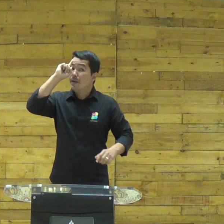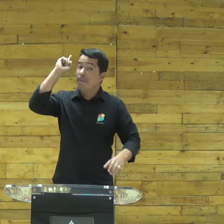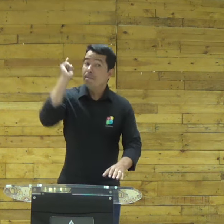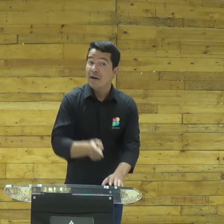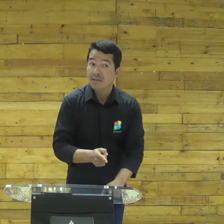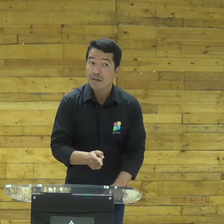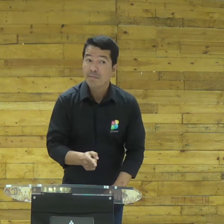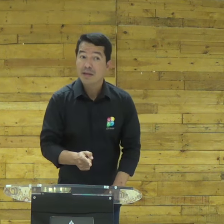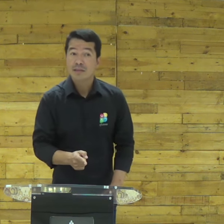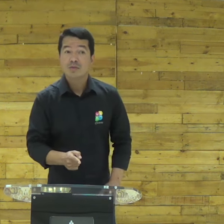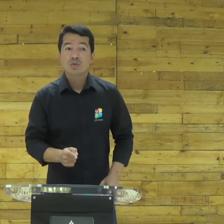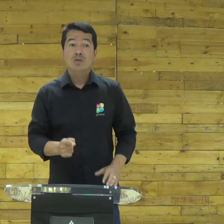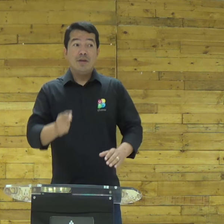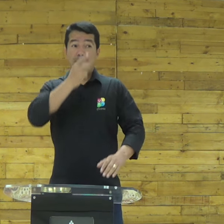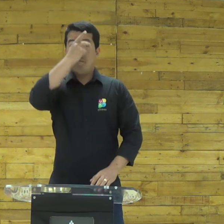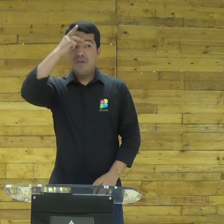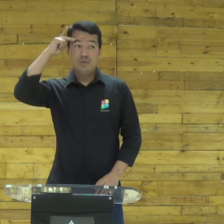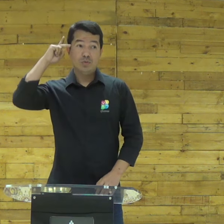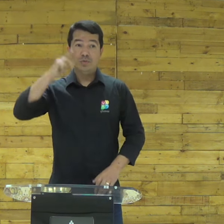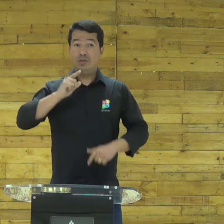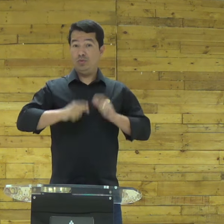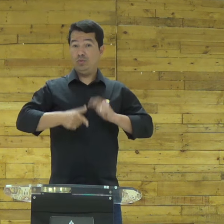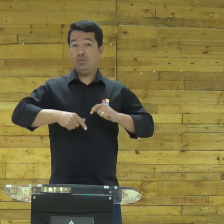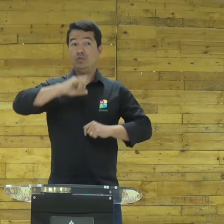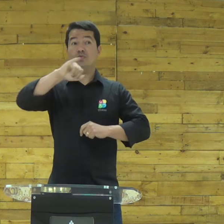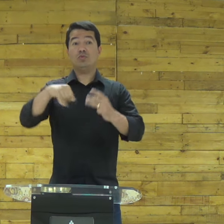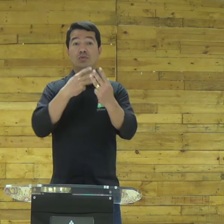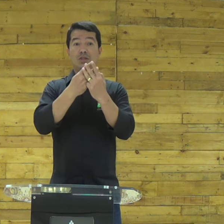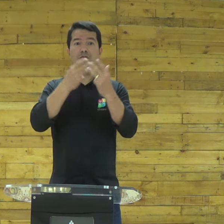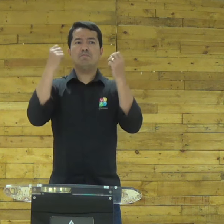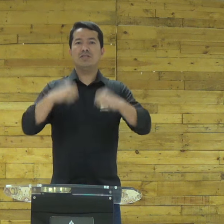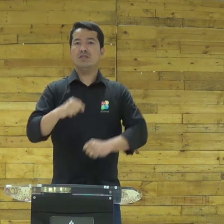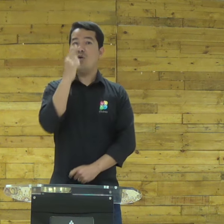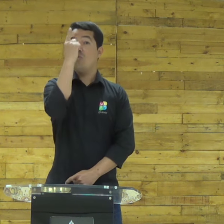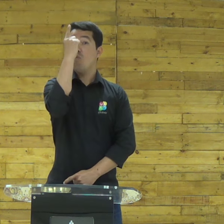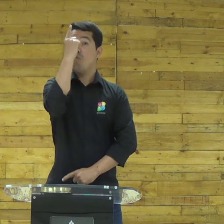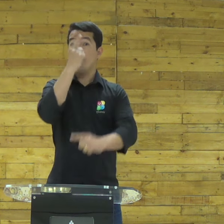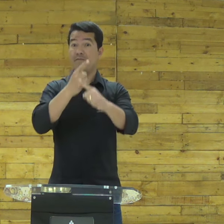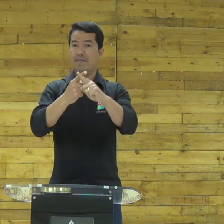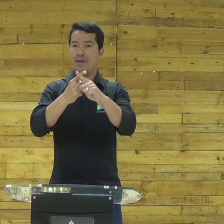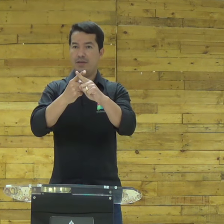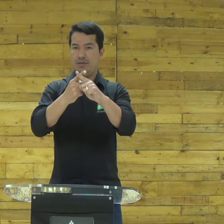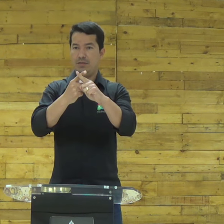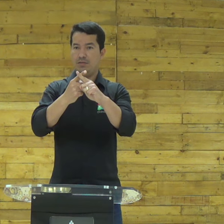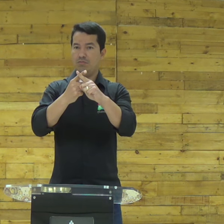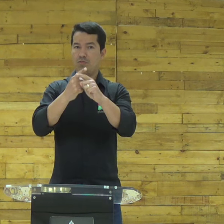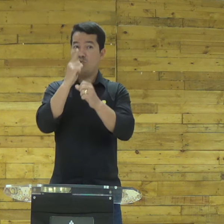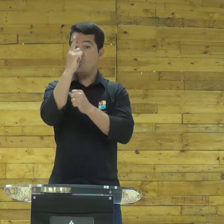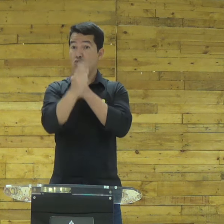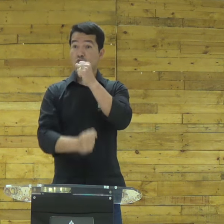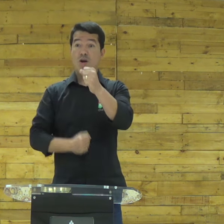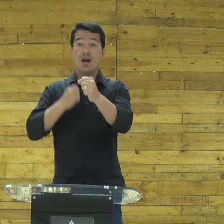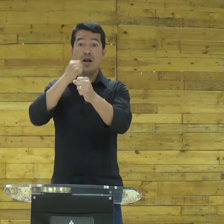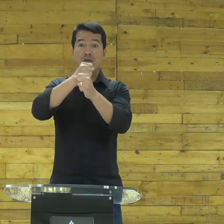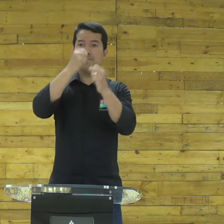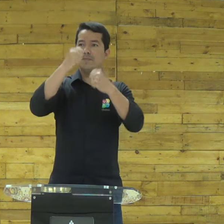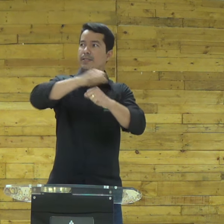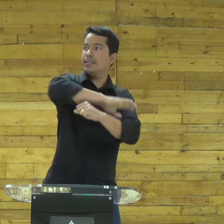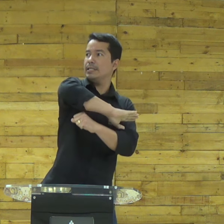também é um mandamento que o judeu por um